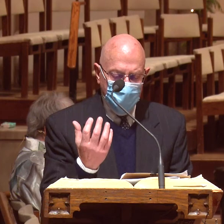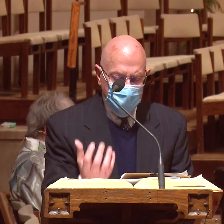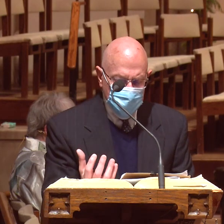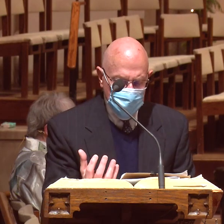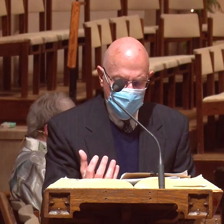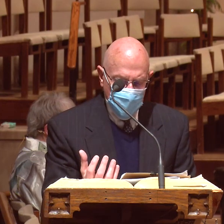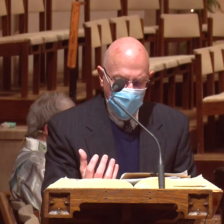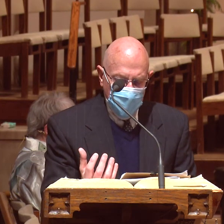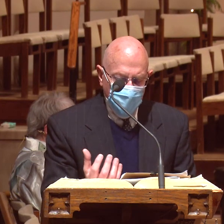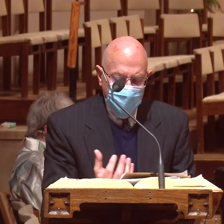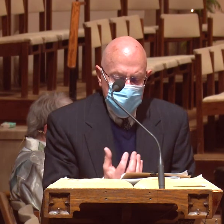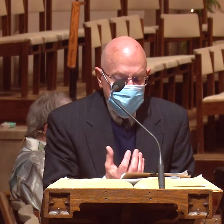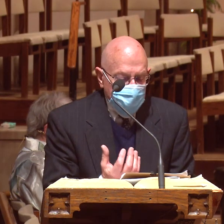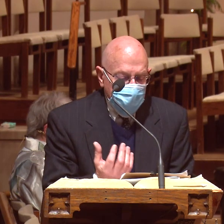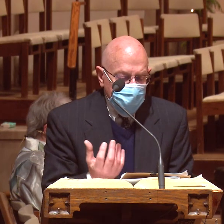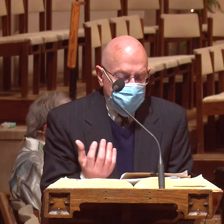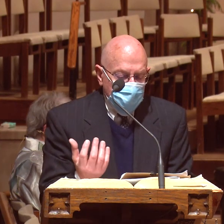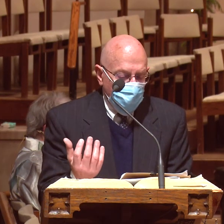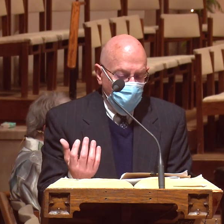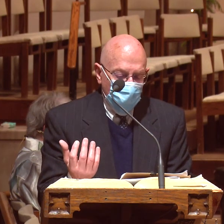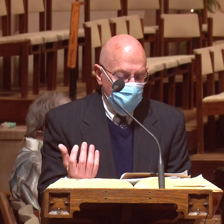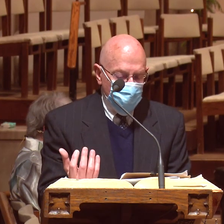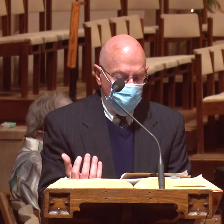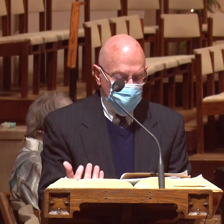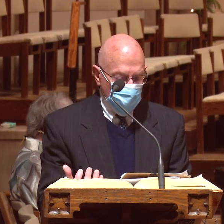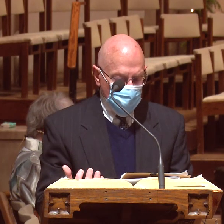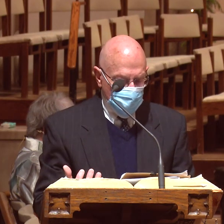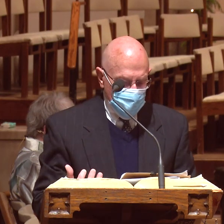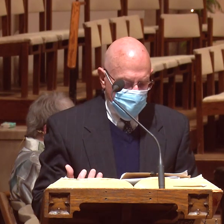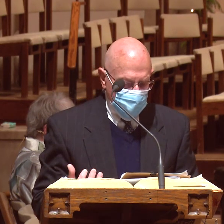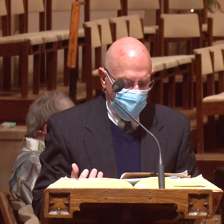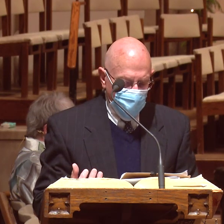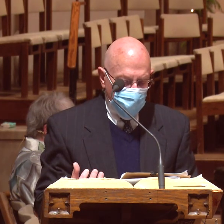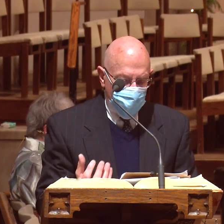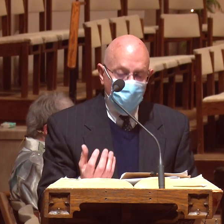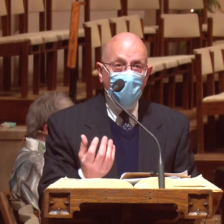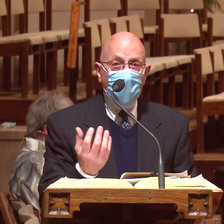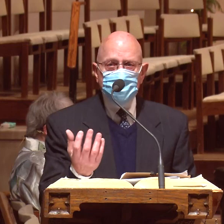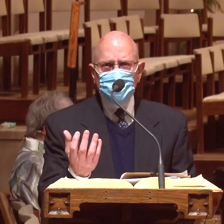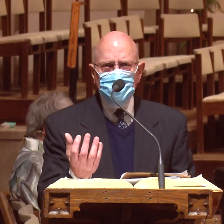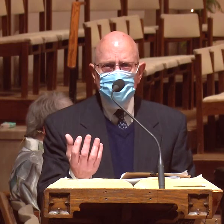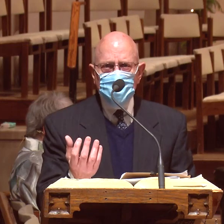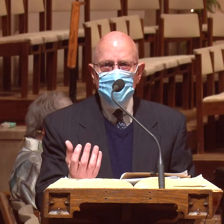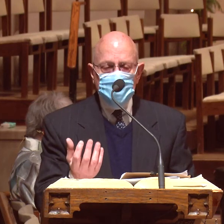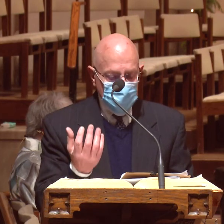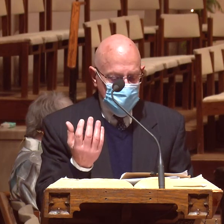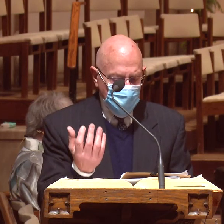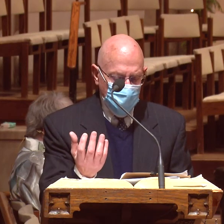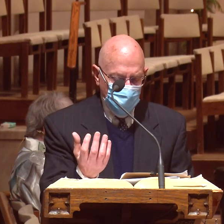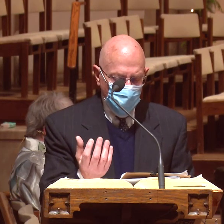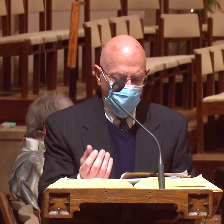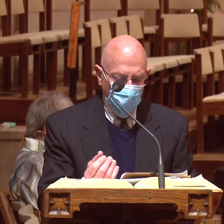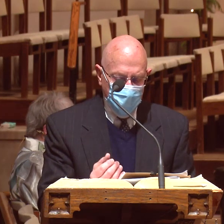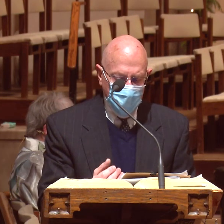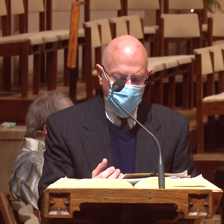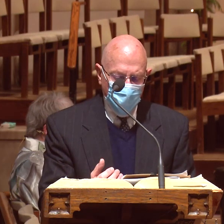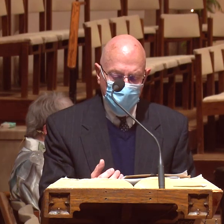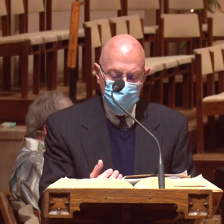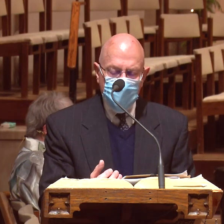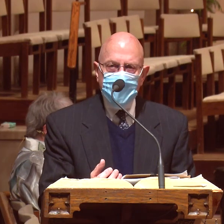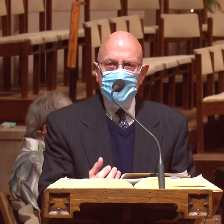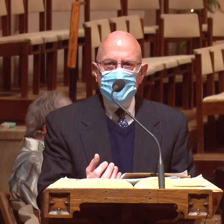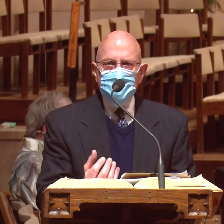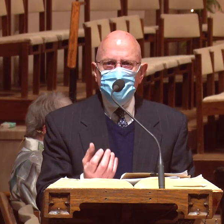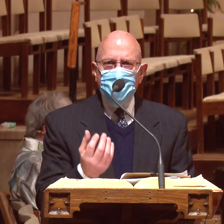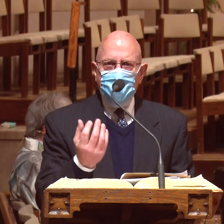al país, ni van a ser gente que pueble el mundo. Pero tus muertos sí volverán a